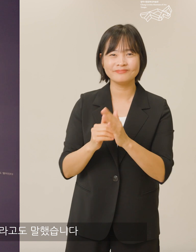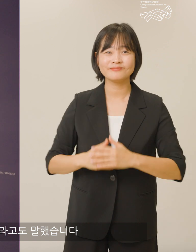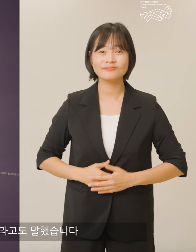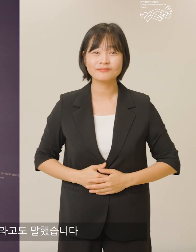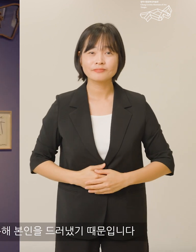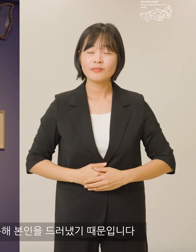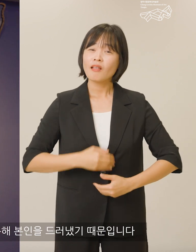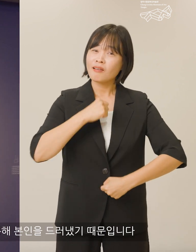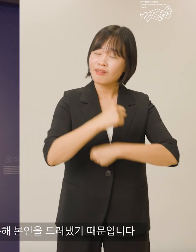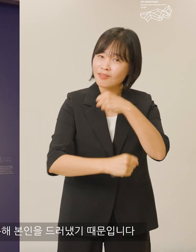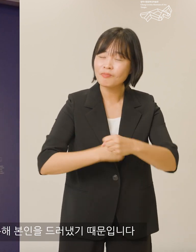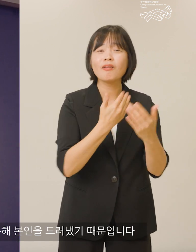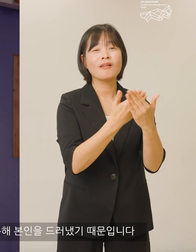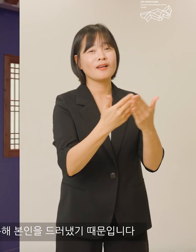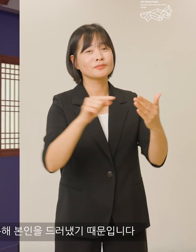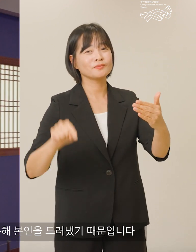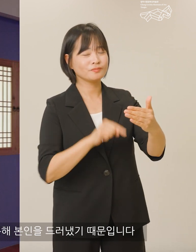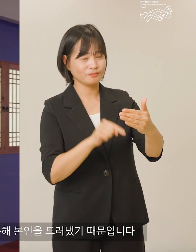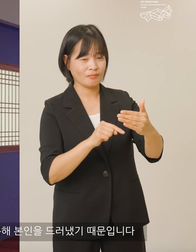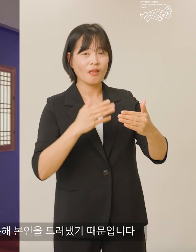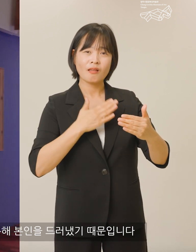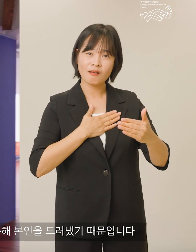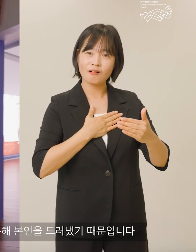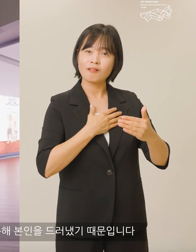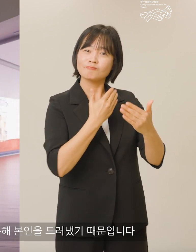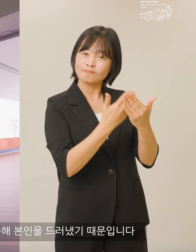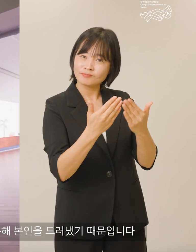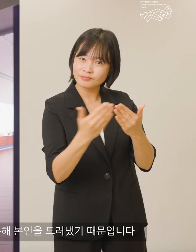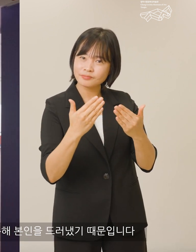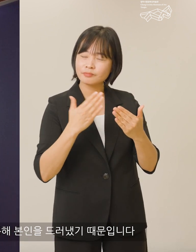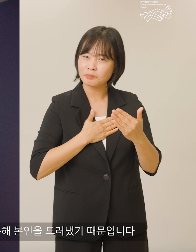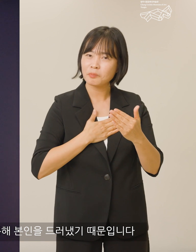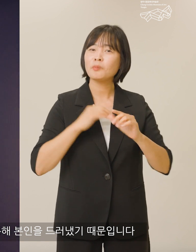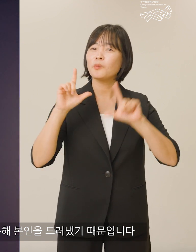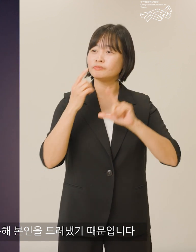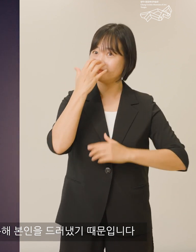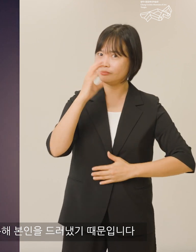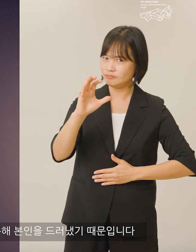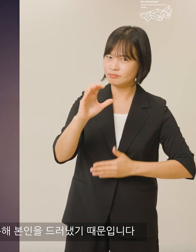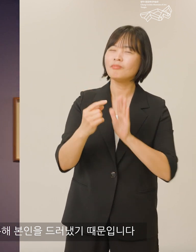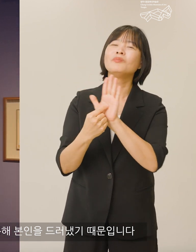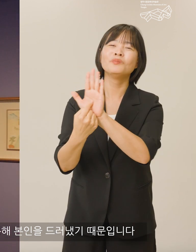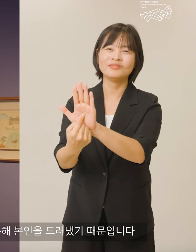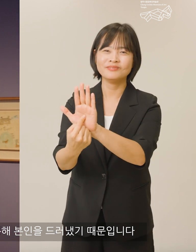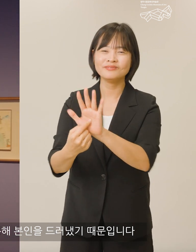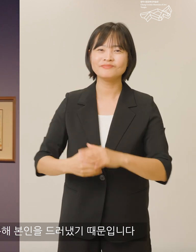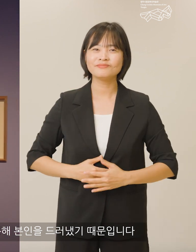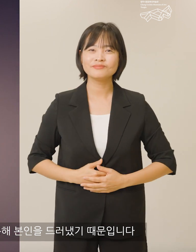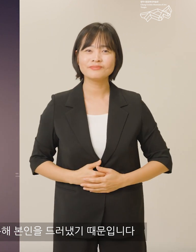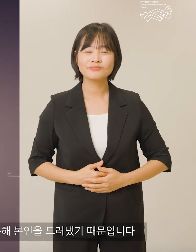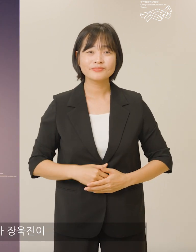말했습니다. 자유로운 필치로 그림 속에 자신을 녹여내고 그림을 통해 본인을 드러냈기 때문입니다.